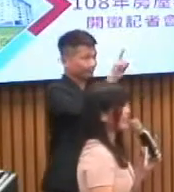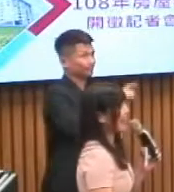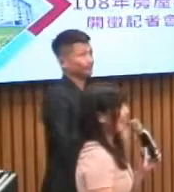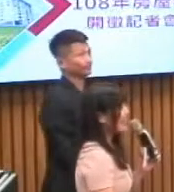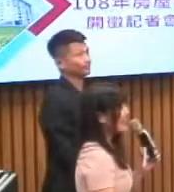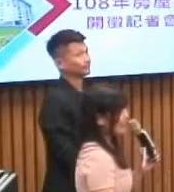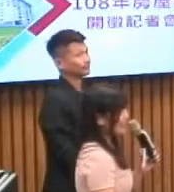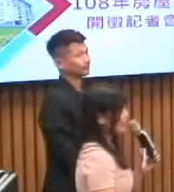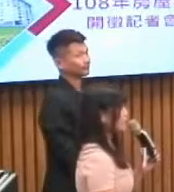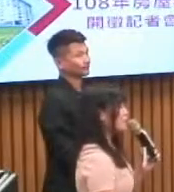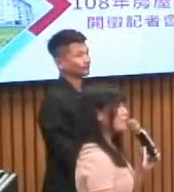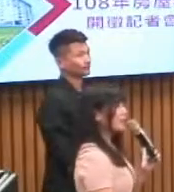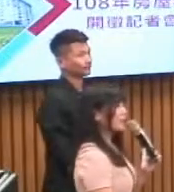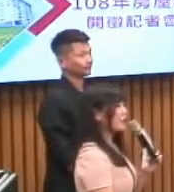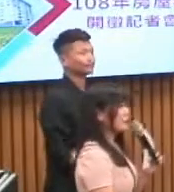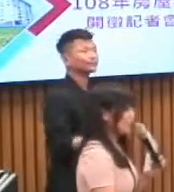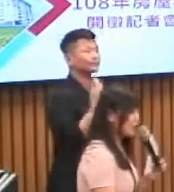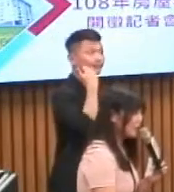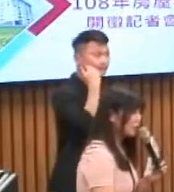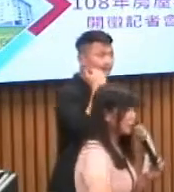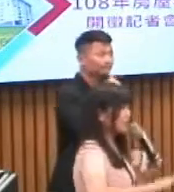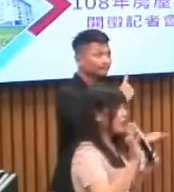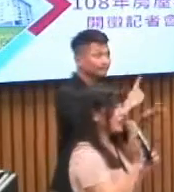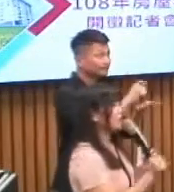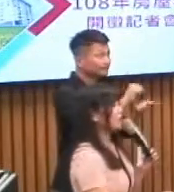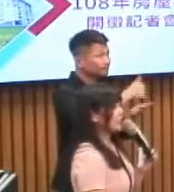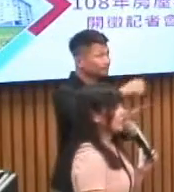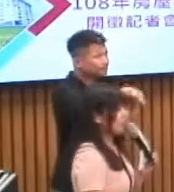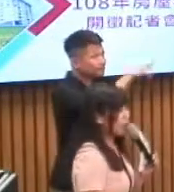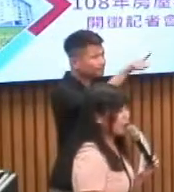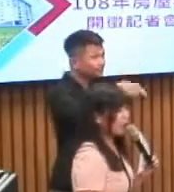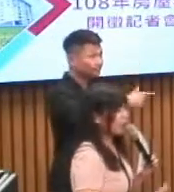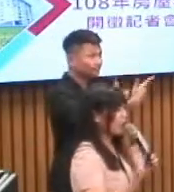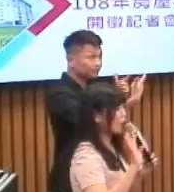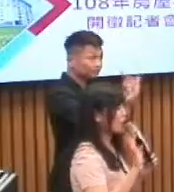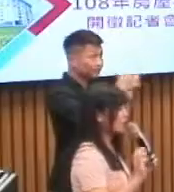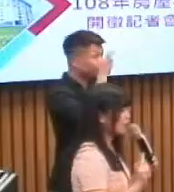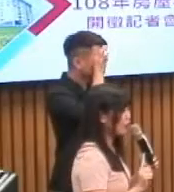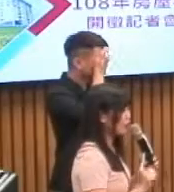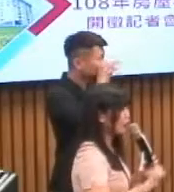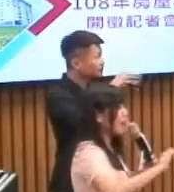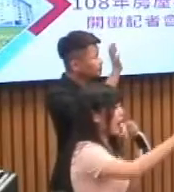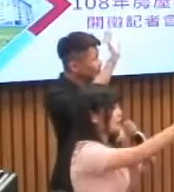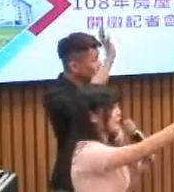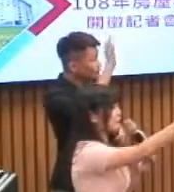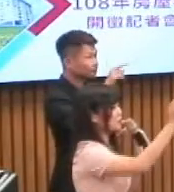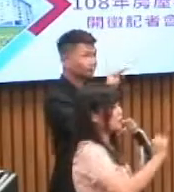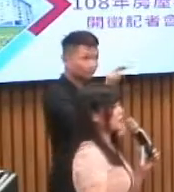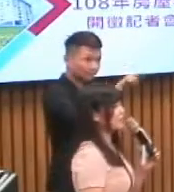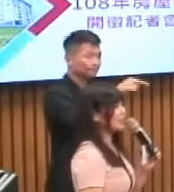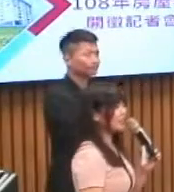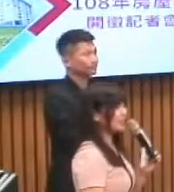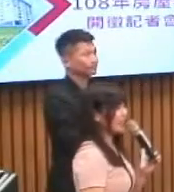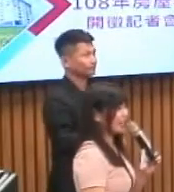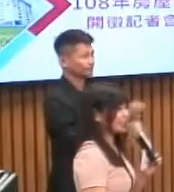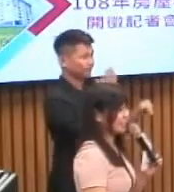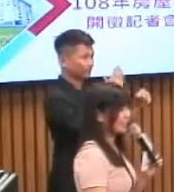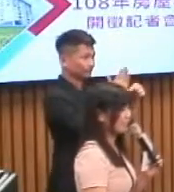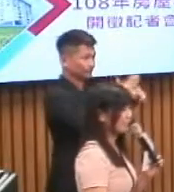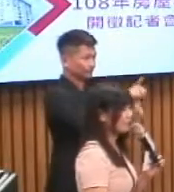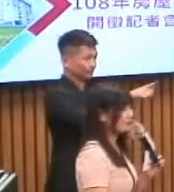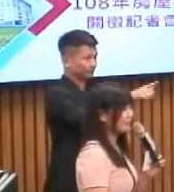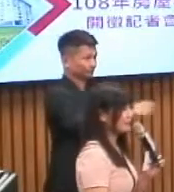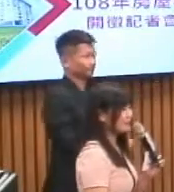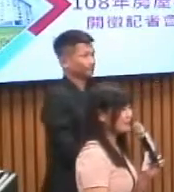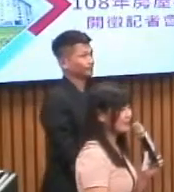间。那如果我们各位民友们有需要长官看向您的镜头，也可以稍微挥挥手。好，我们先从中间上面开